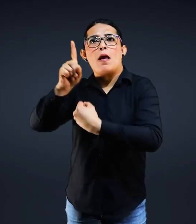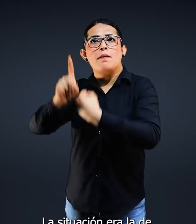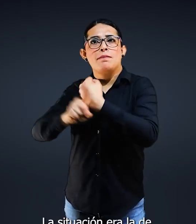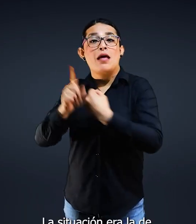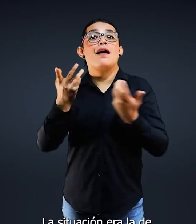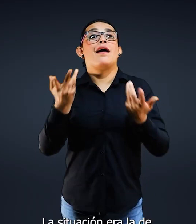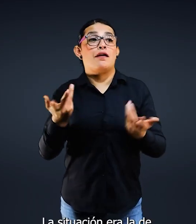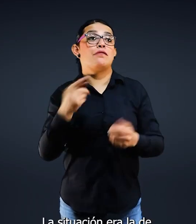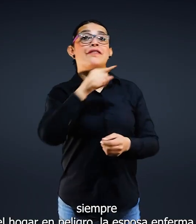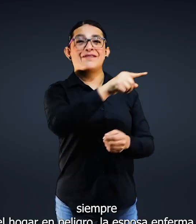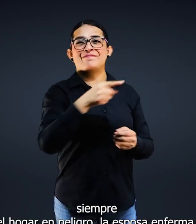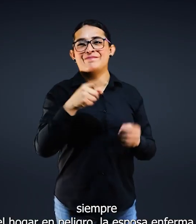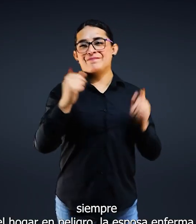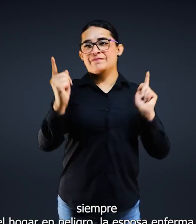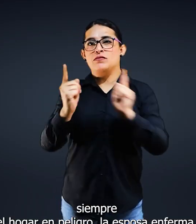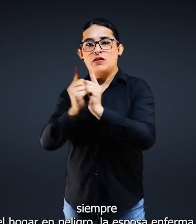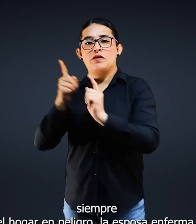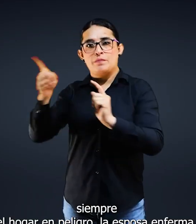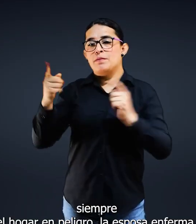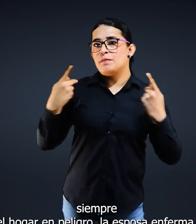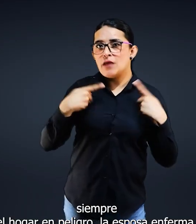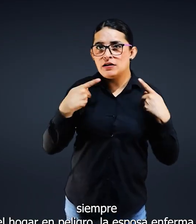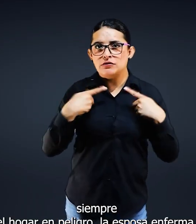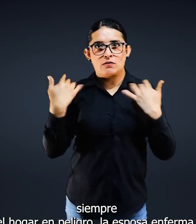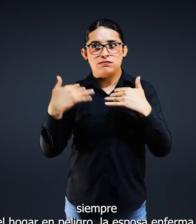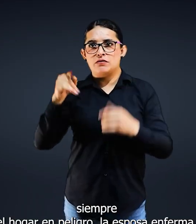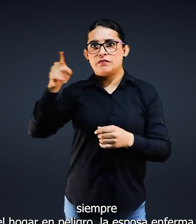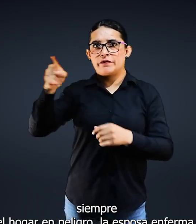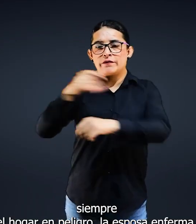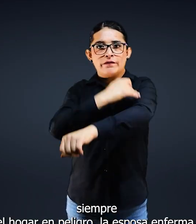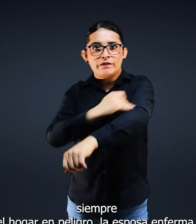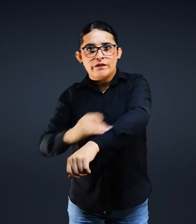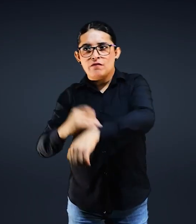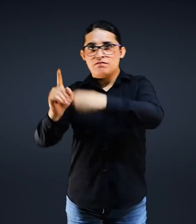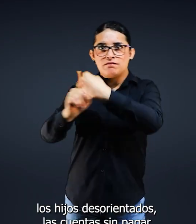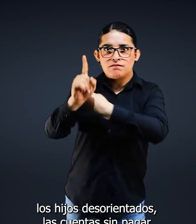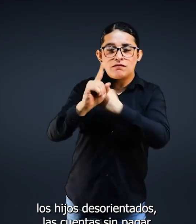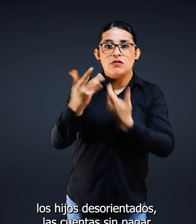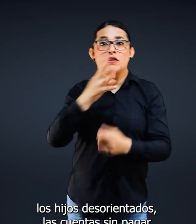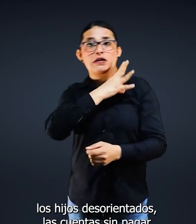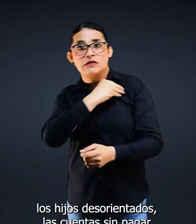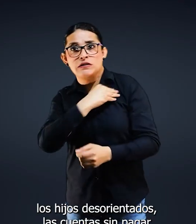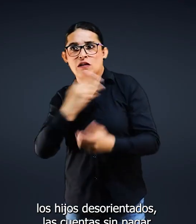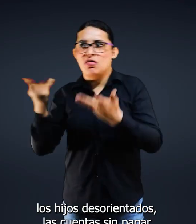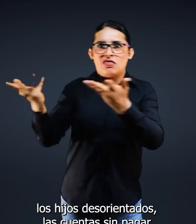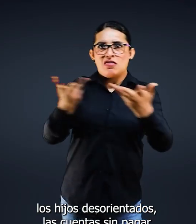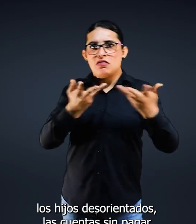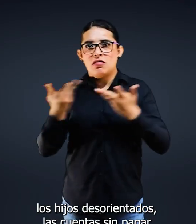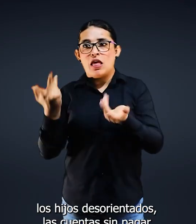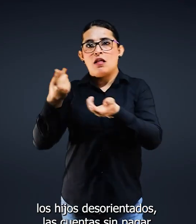La situación era la de siempre. El hogar en peligro, la esposa enferma, los hijos desorientados, las cuentas